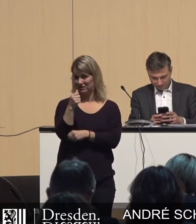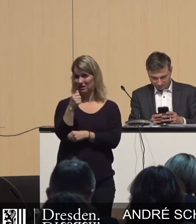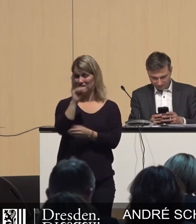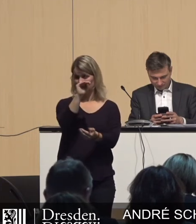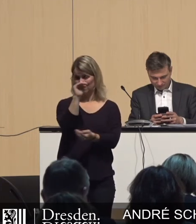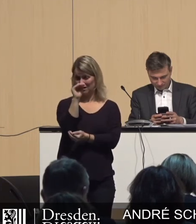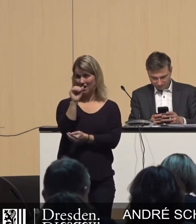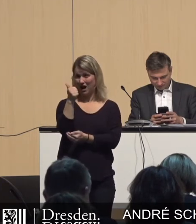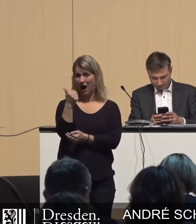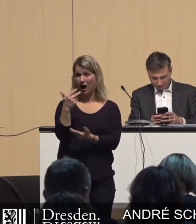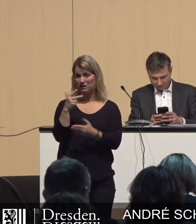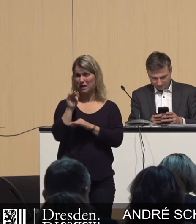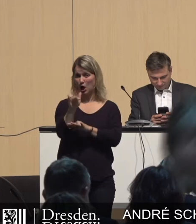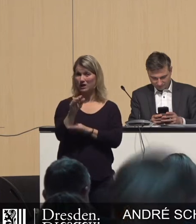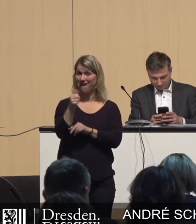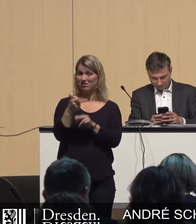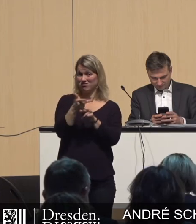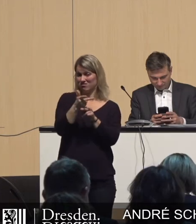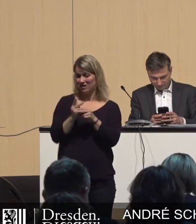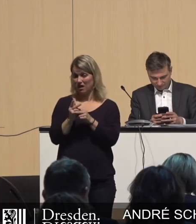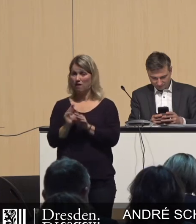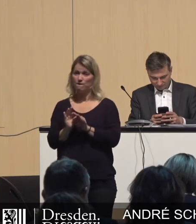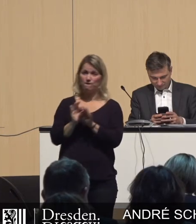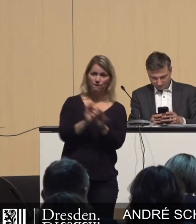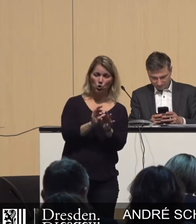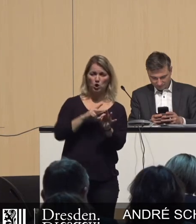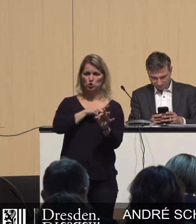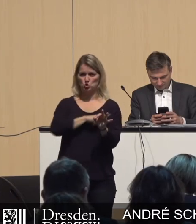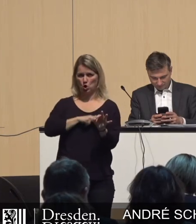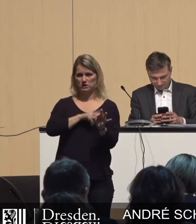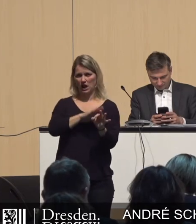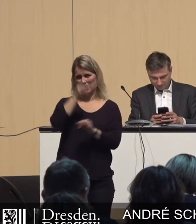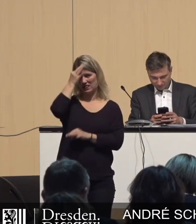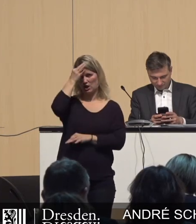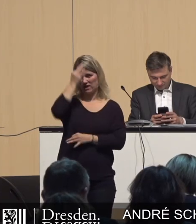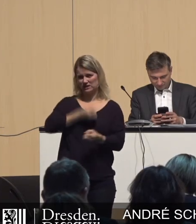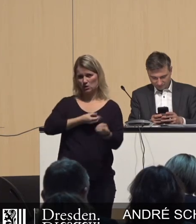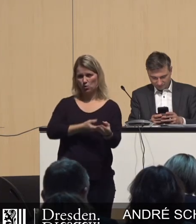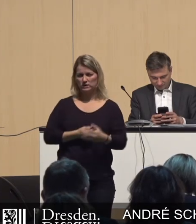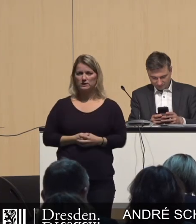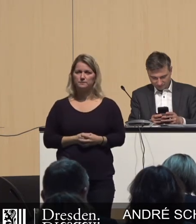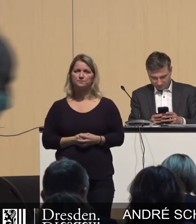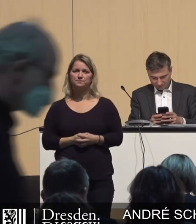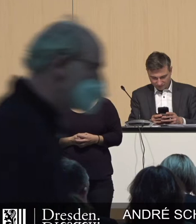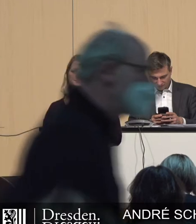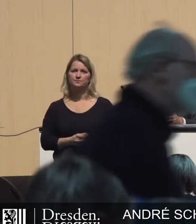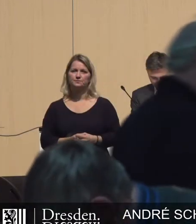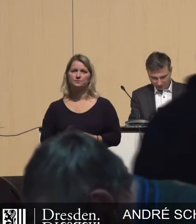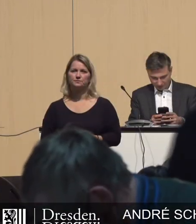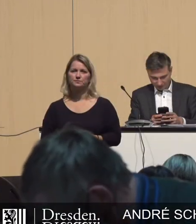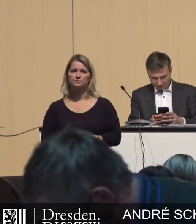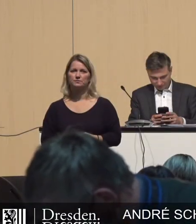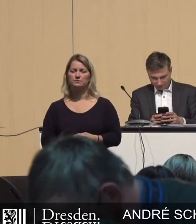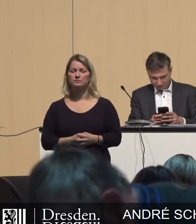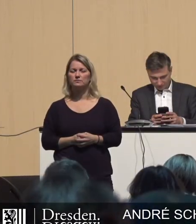von 8 Millionen Euro in soziale Innovationen investiert werden. Meine Damen und Herren, wir werden